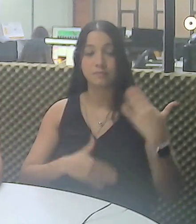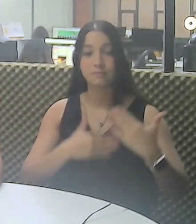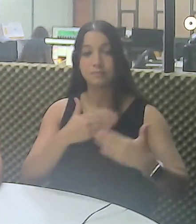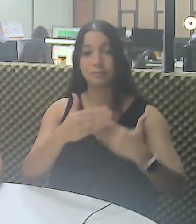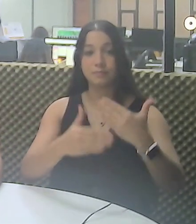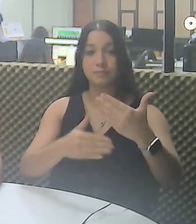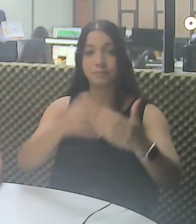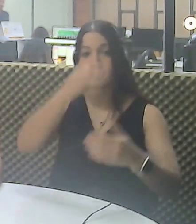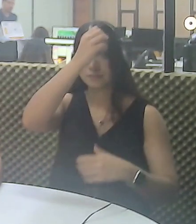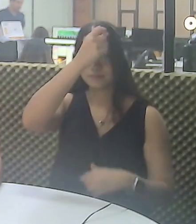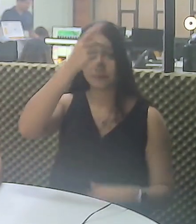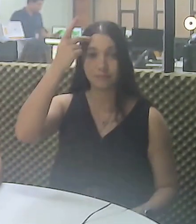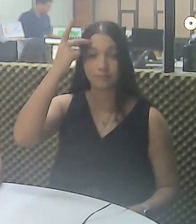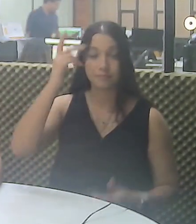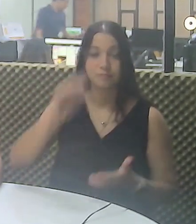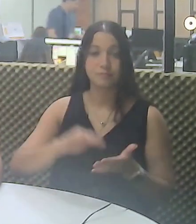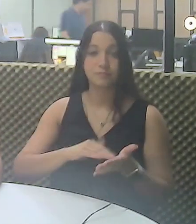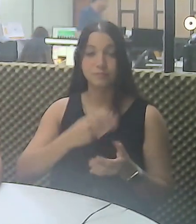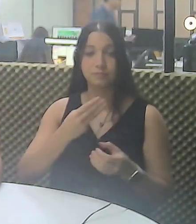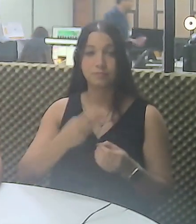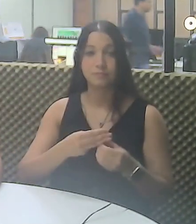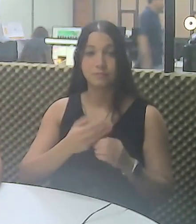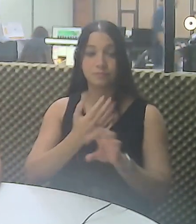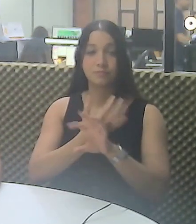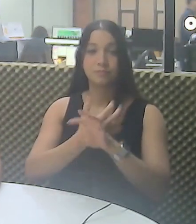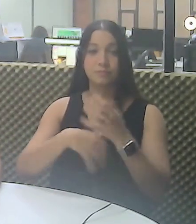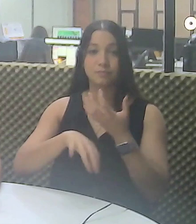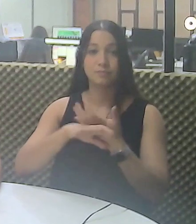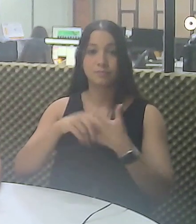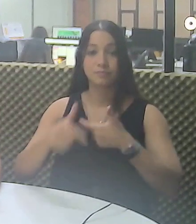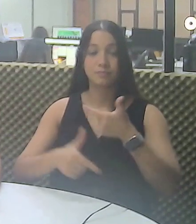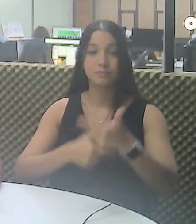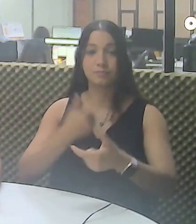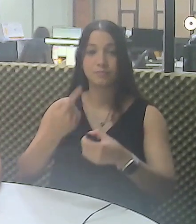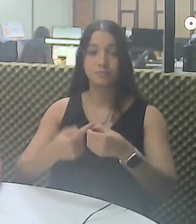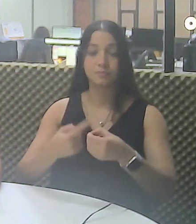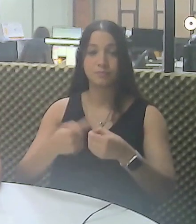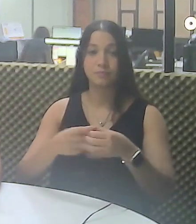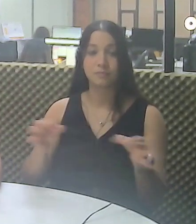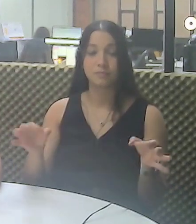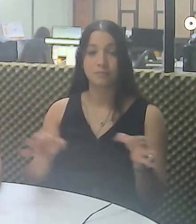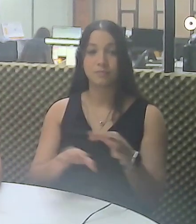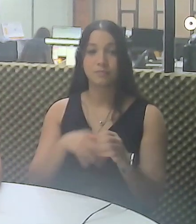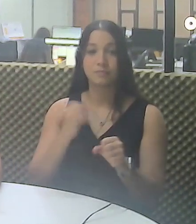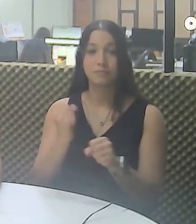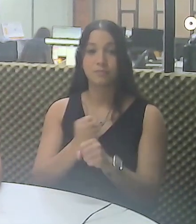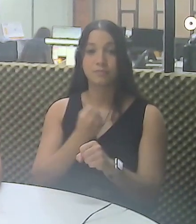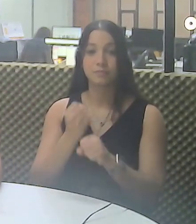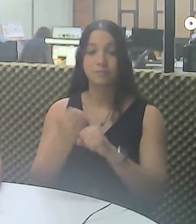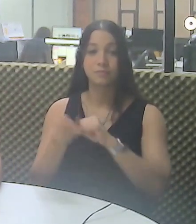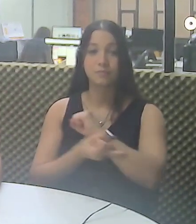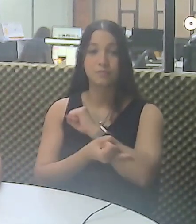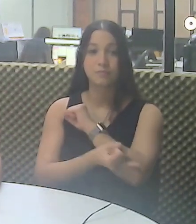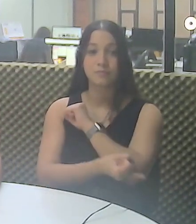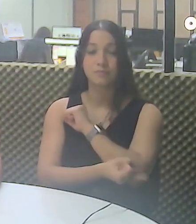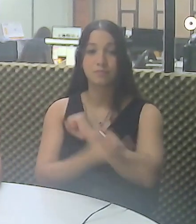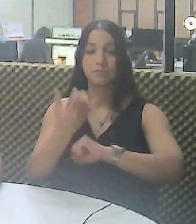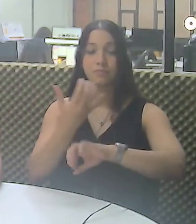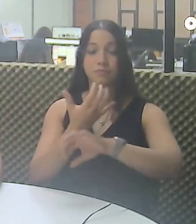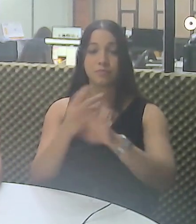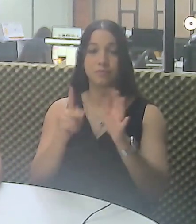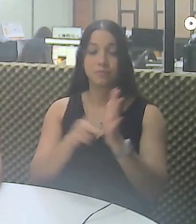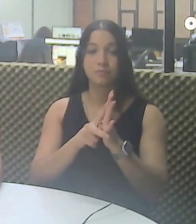a Prefeitura, por meio da Secretaria Municipal de Meio Ambiente e Serviços Urbanos, concluiu as obras de infraestrutura do condomínio